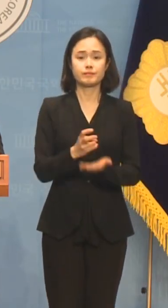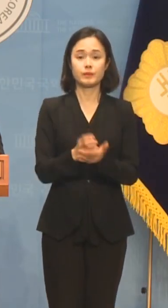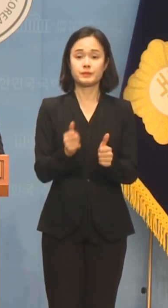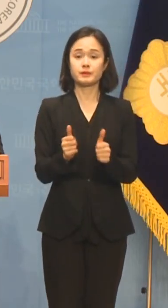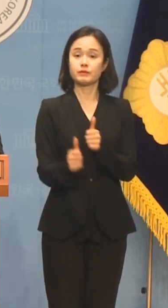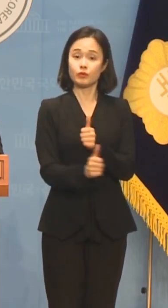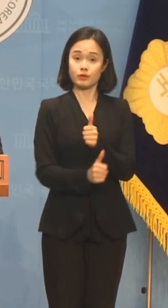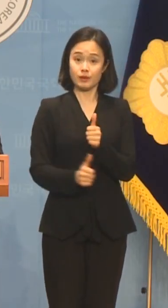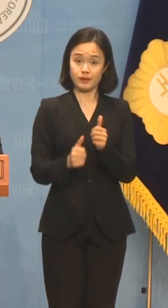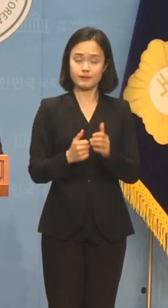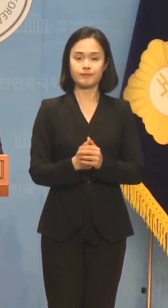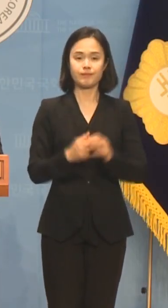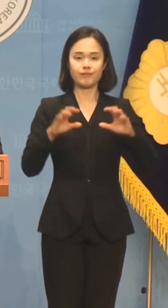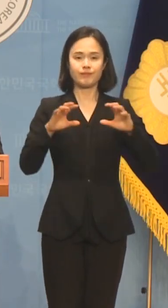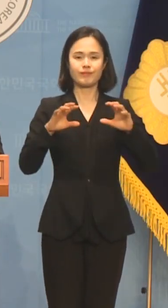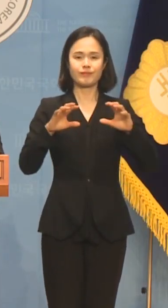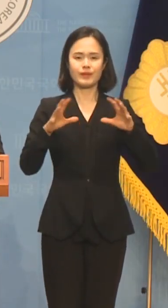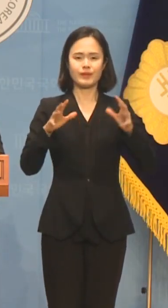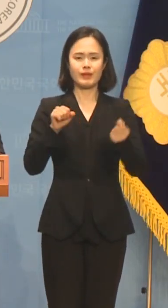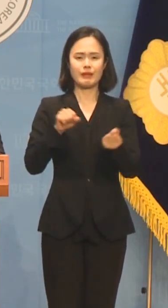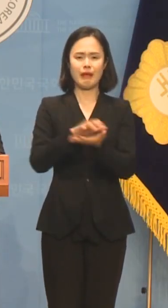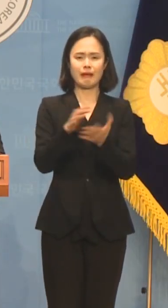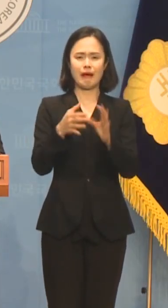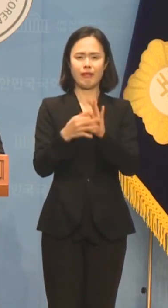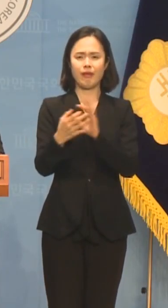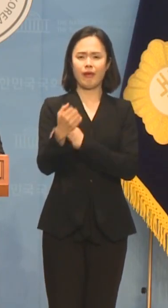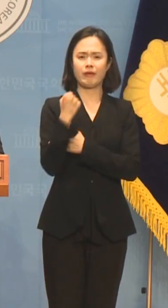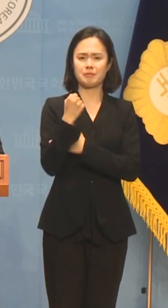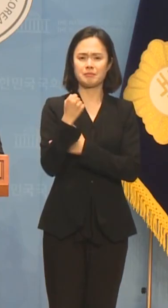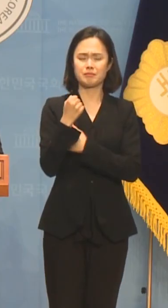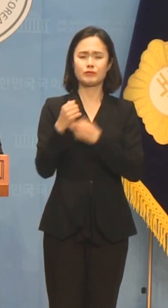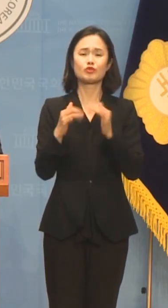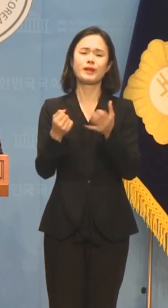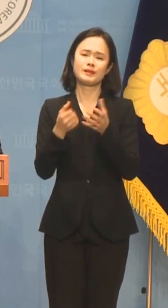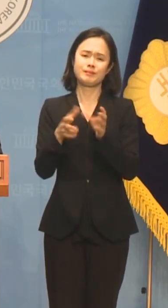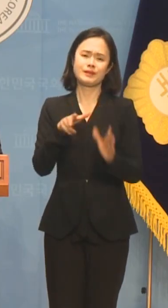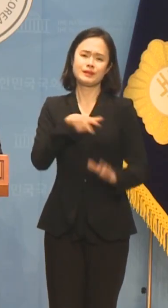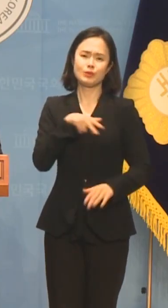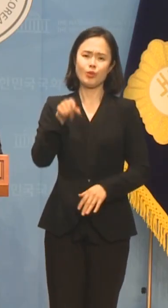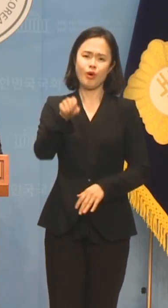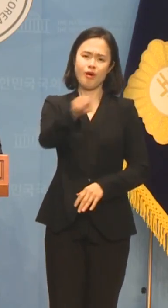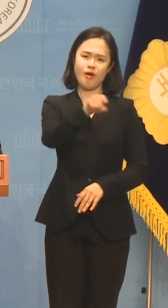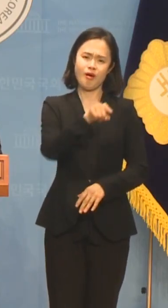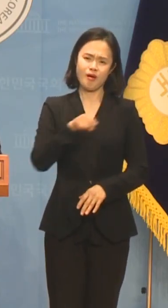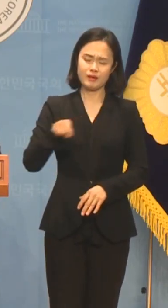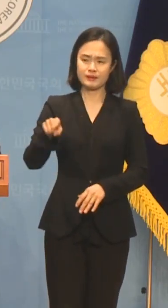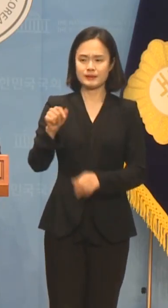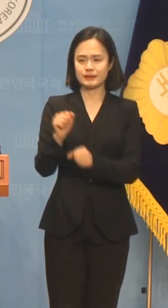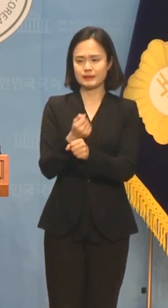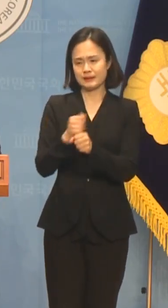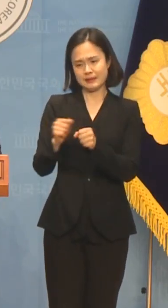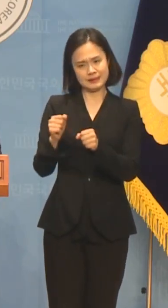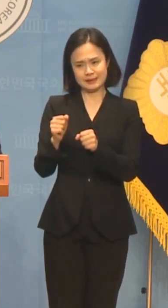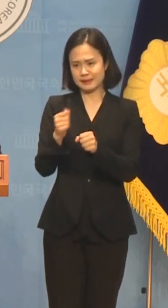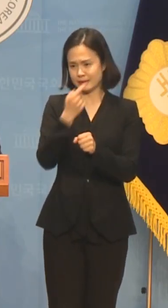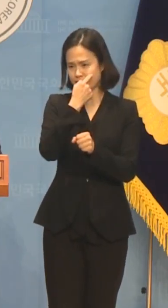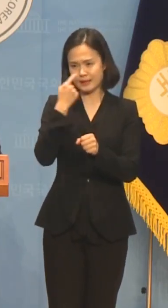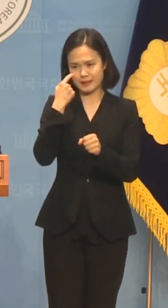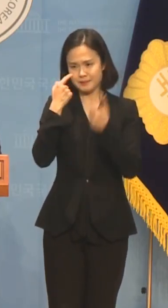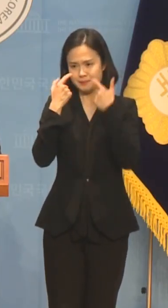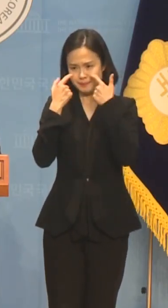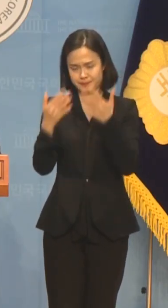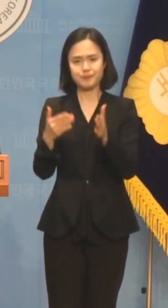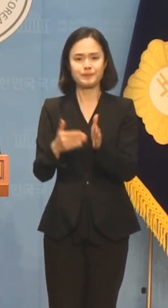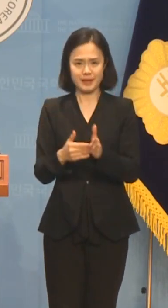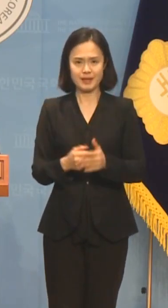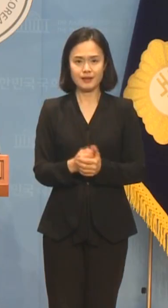내란의 힘 의원들의 또 다른 우김으로 들통나버리고 말았습니다. 곽규택 의원은 헌재